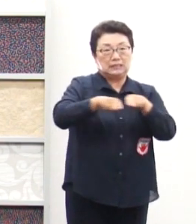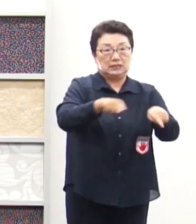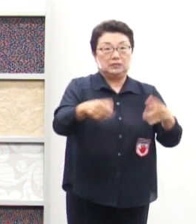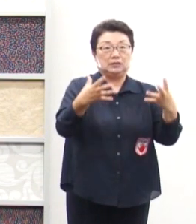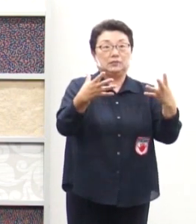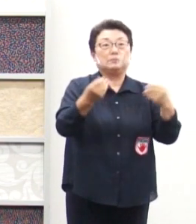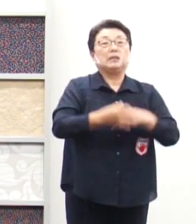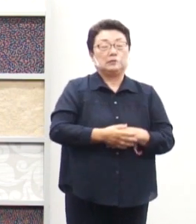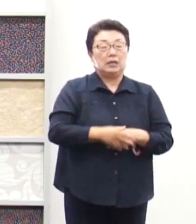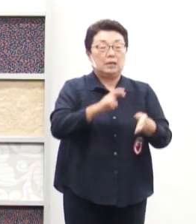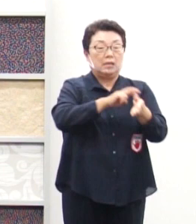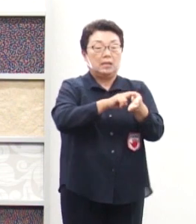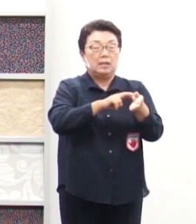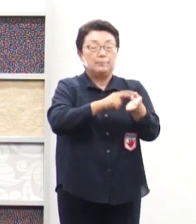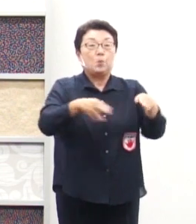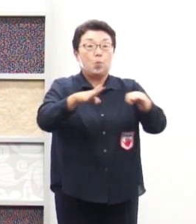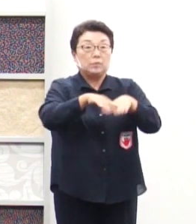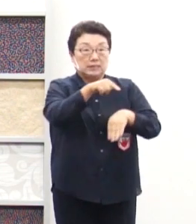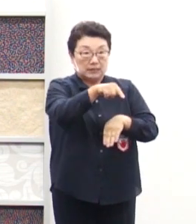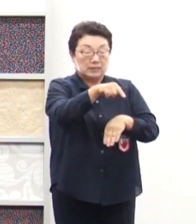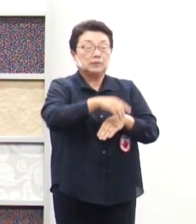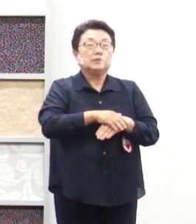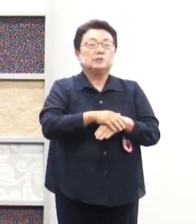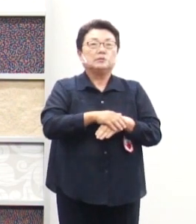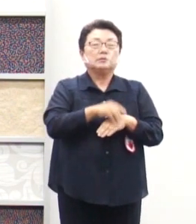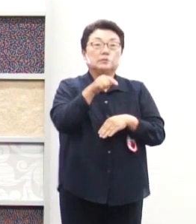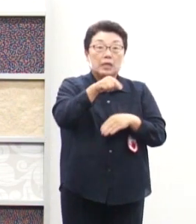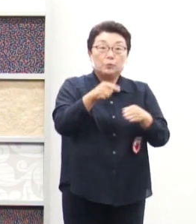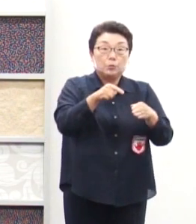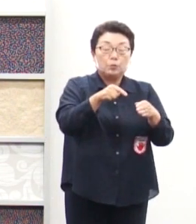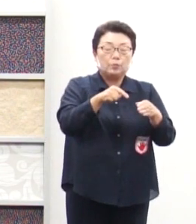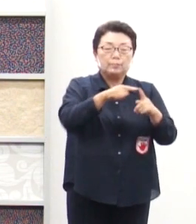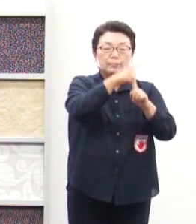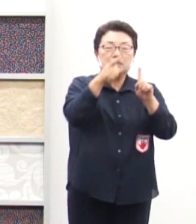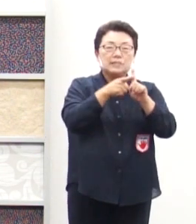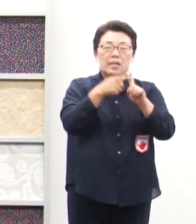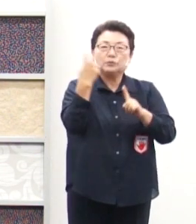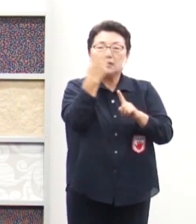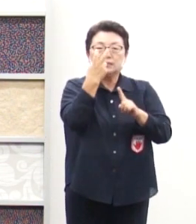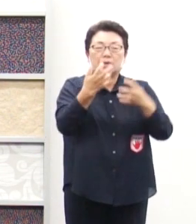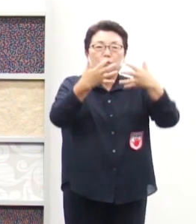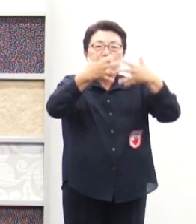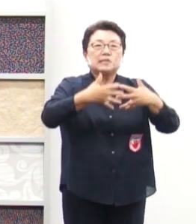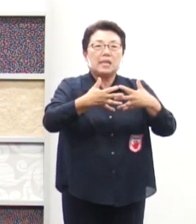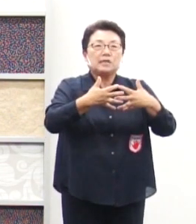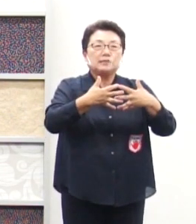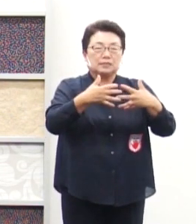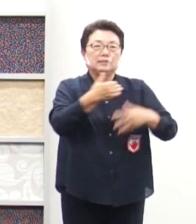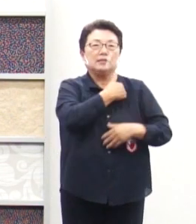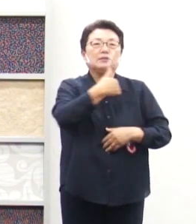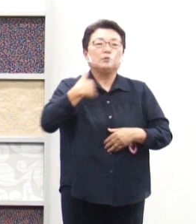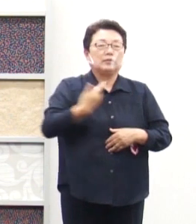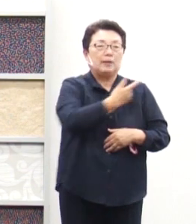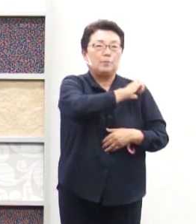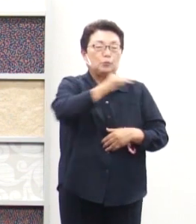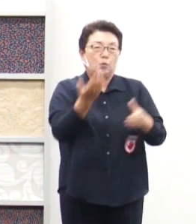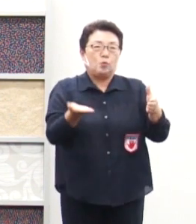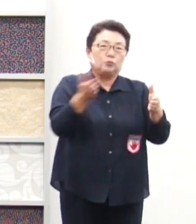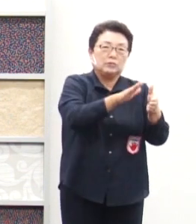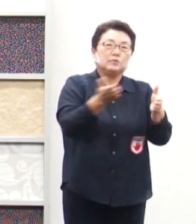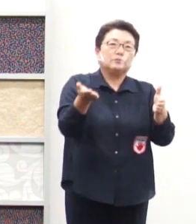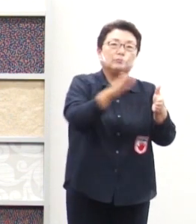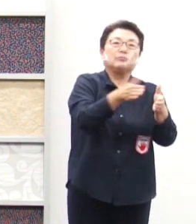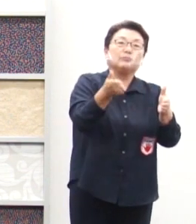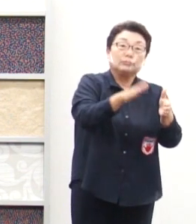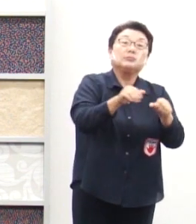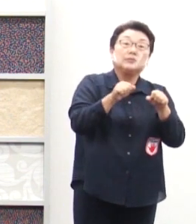重点病院を中心にですね、新たにその PCR 検査機器を、増設を